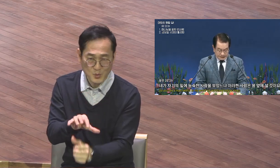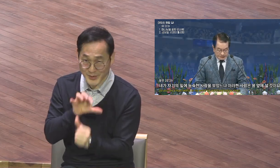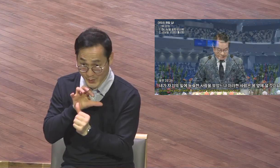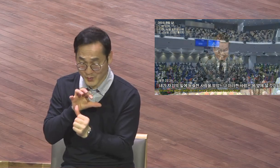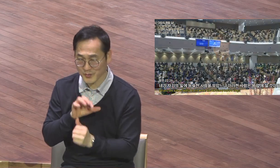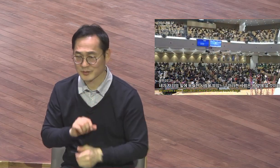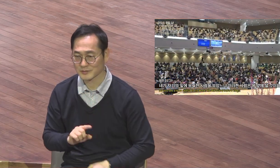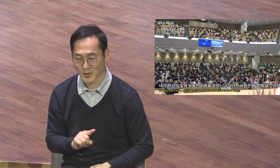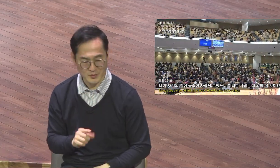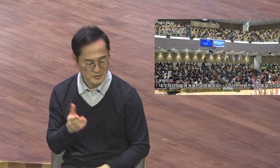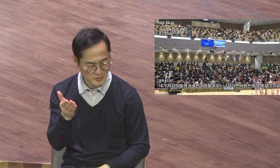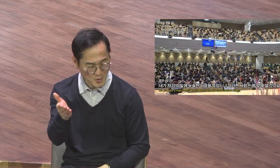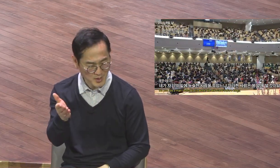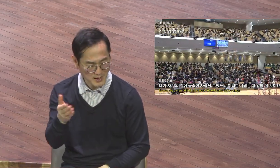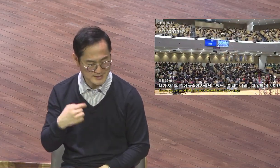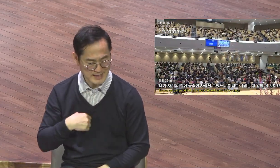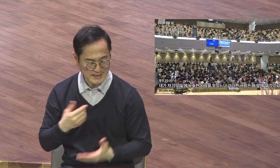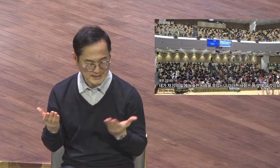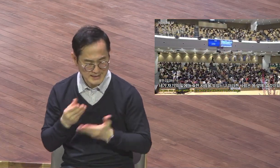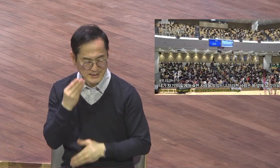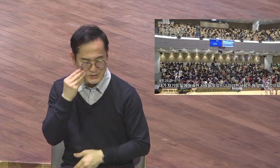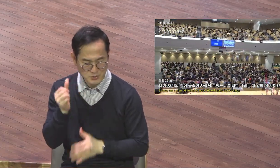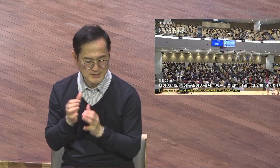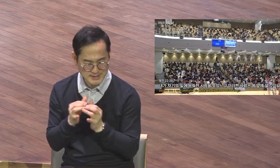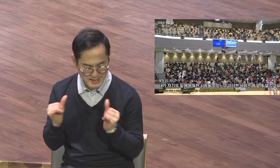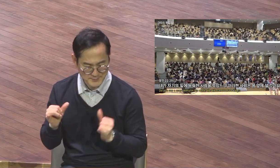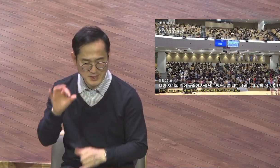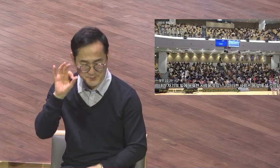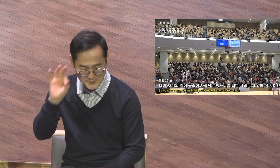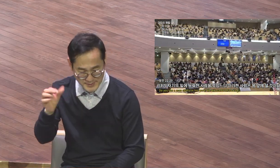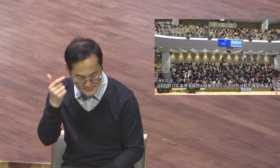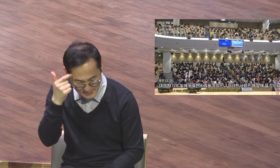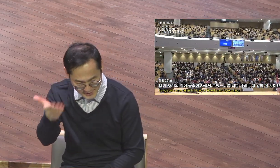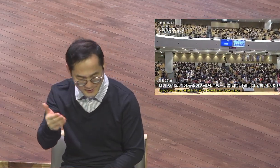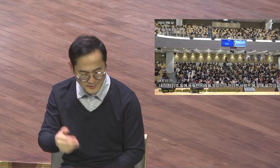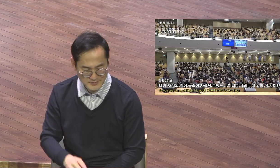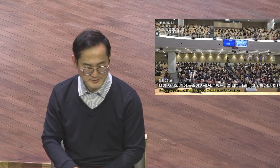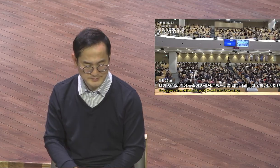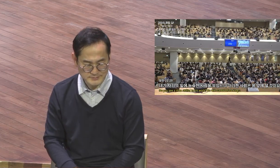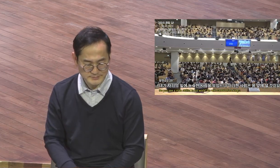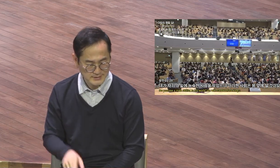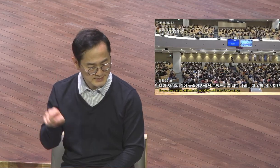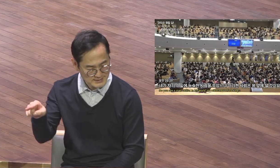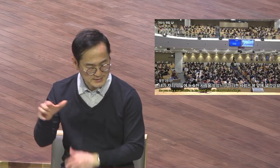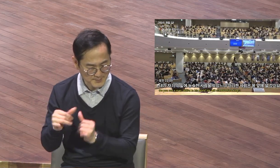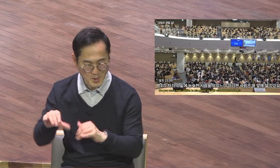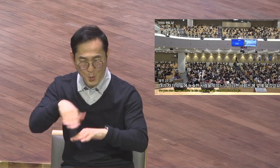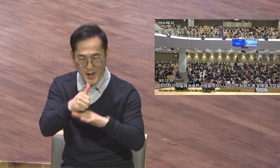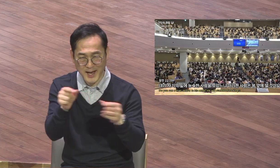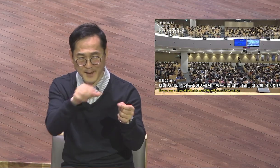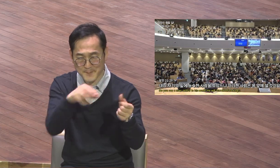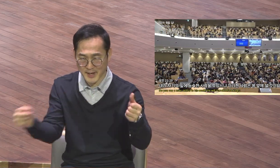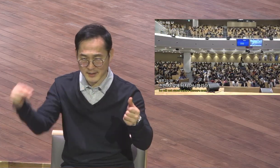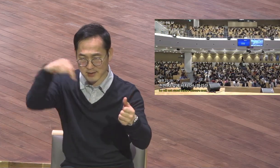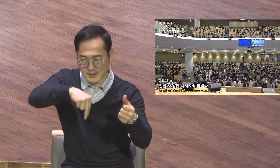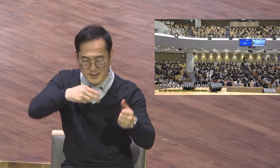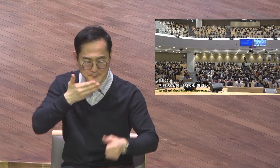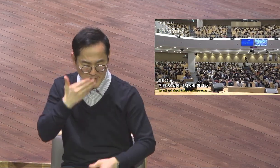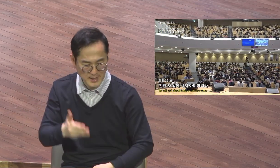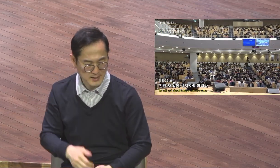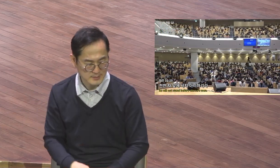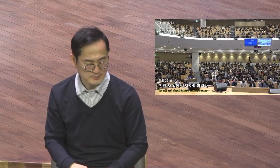너가 자기의 일에 능숙한 사람을 보았느냐? 이런 사람은 왕 앞에 설